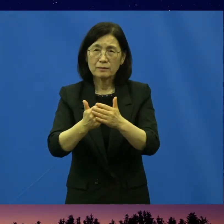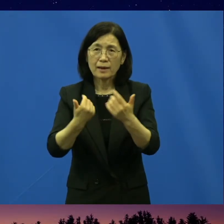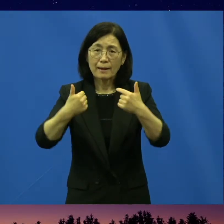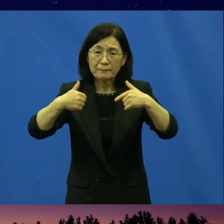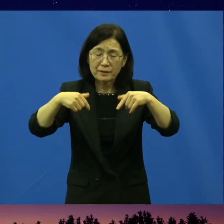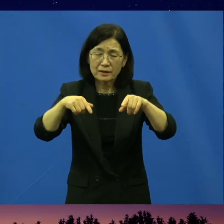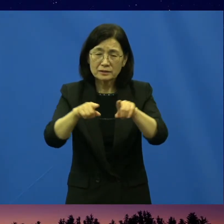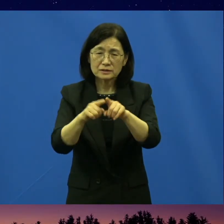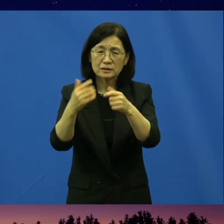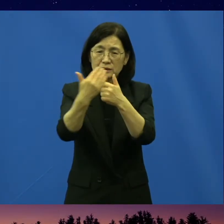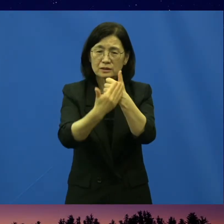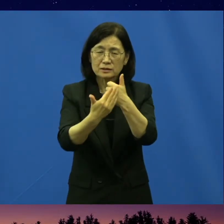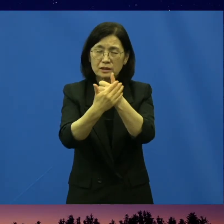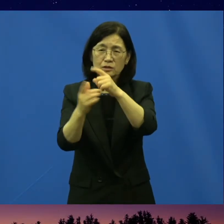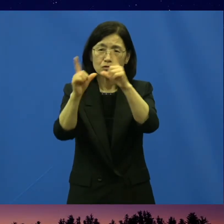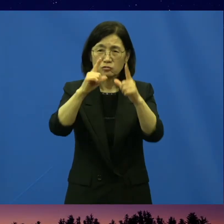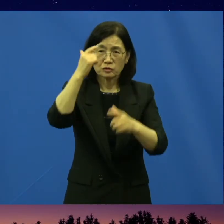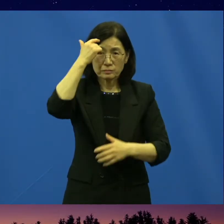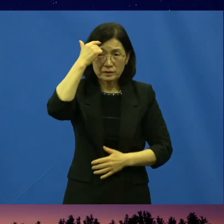구원받은 자들이에요.